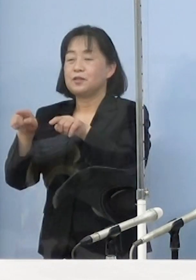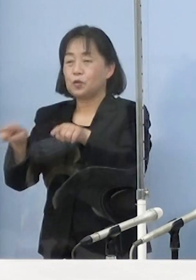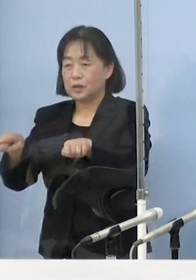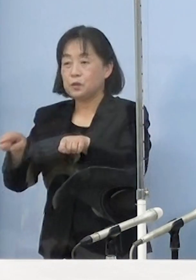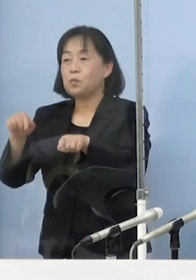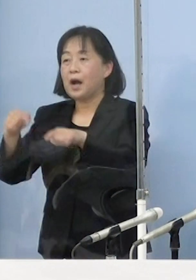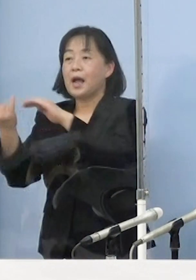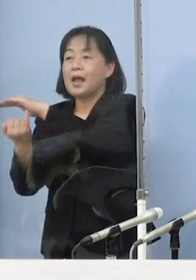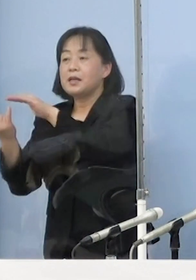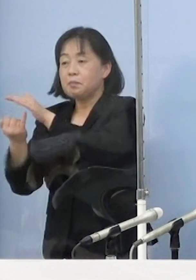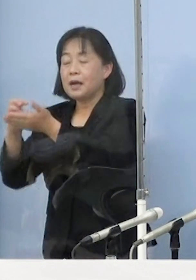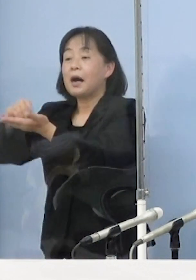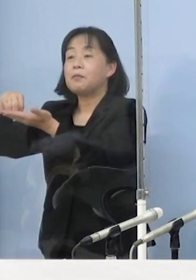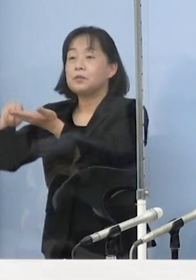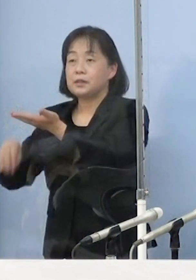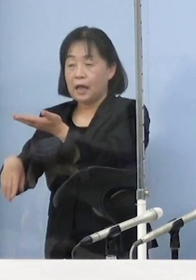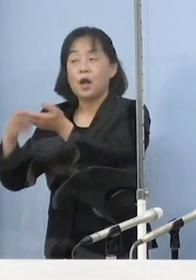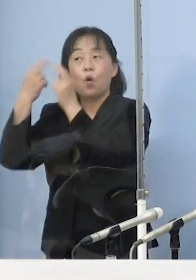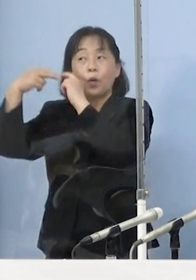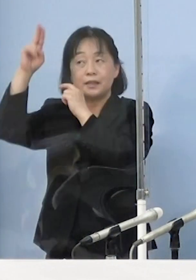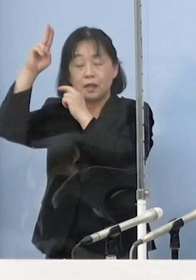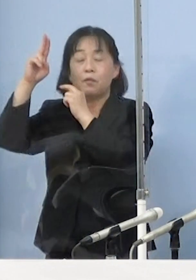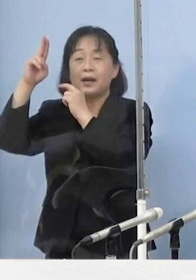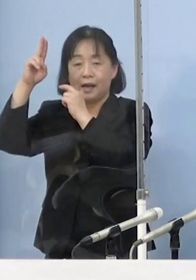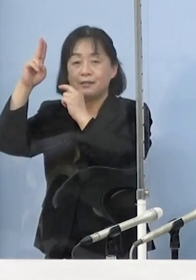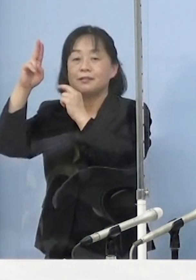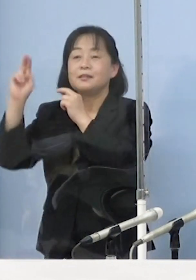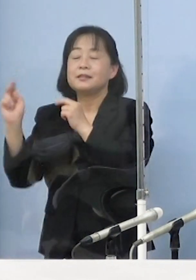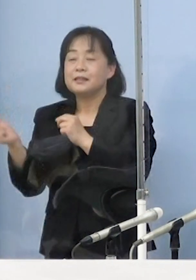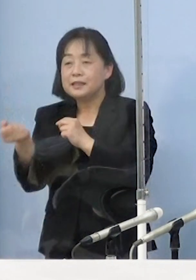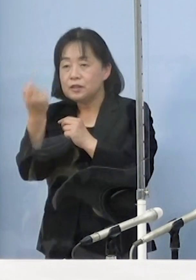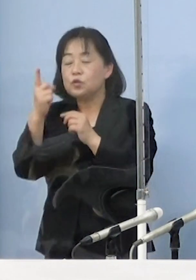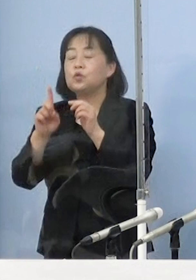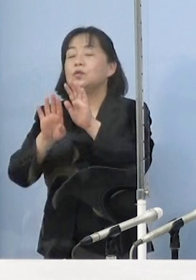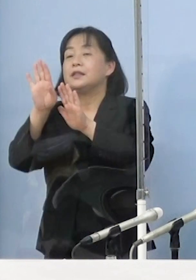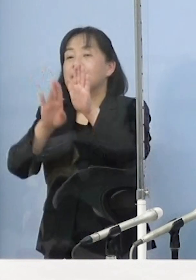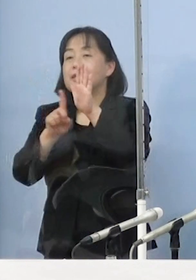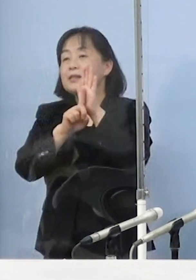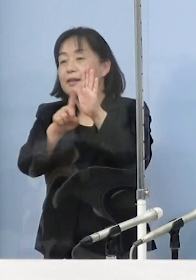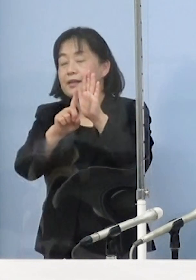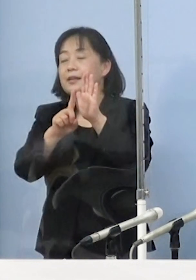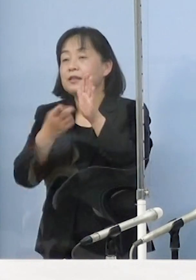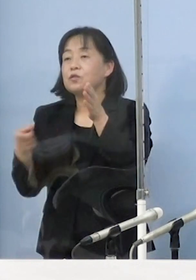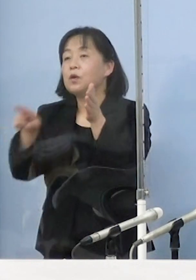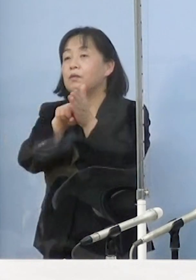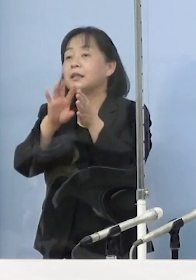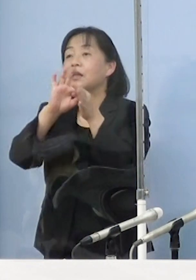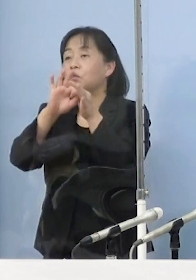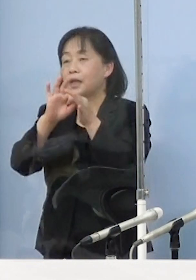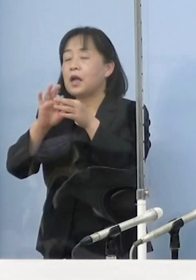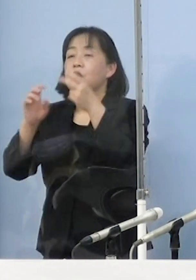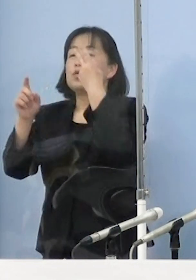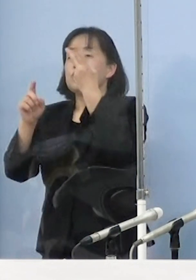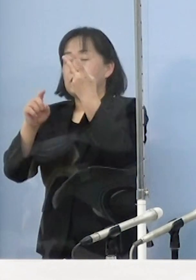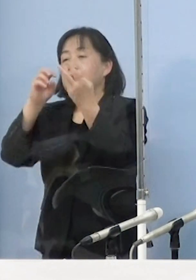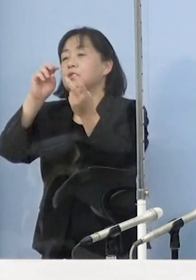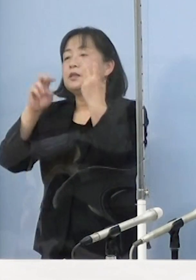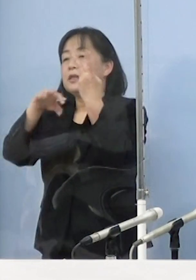し、沖縄県が緊急事態宣言の対象になったということで、2つ減って8